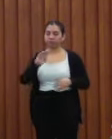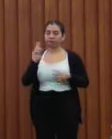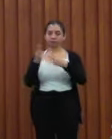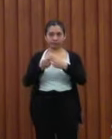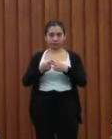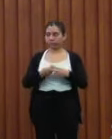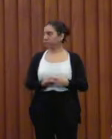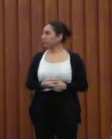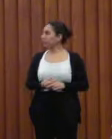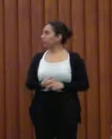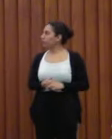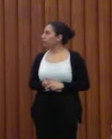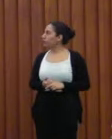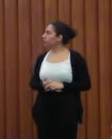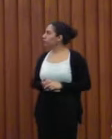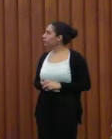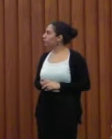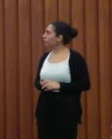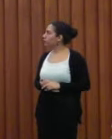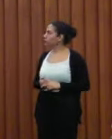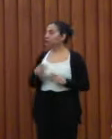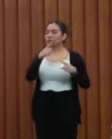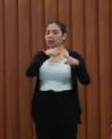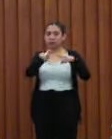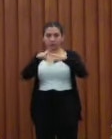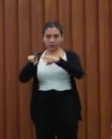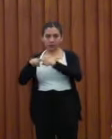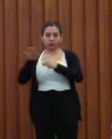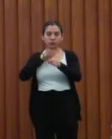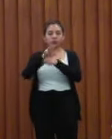Y bueno, ahí tienen ustedes las armas, sobre todo son...